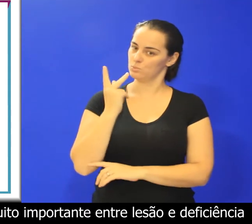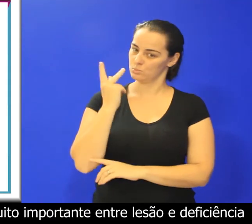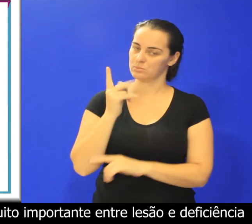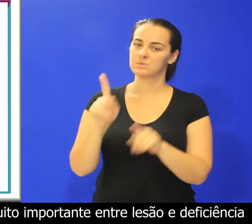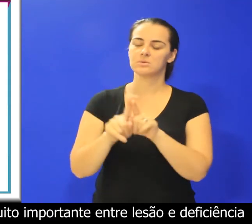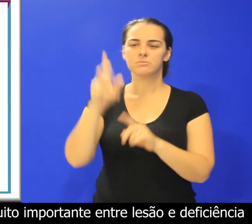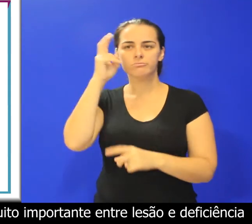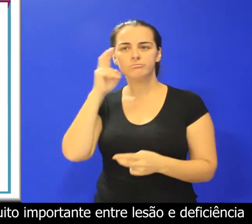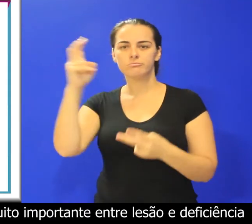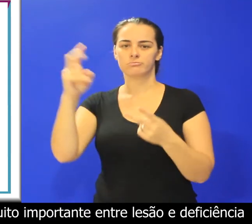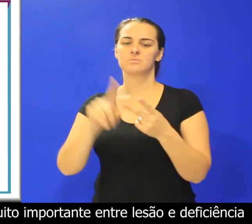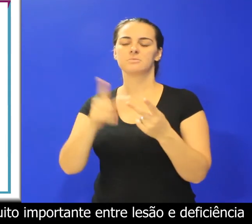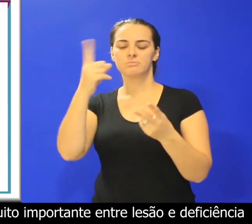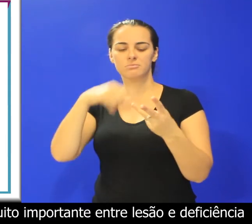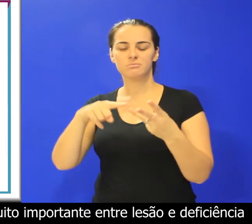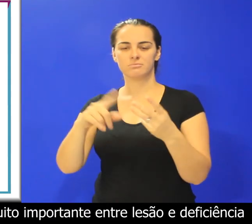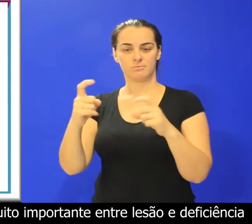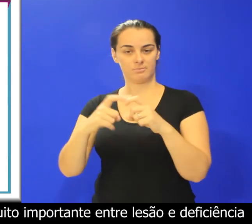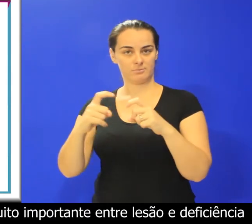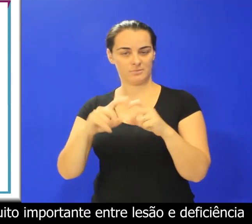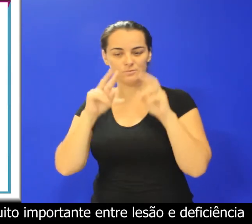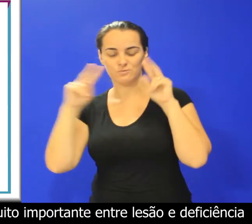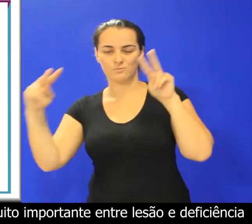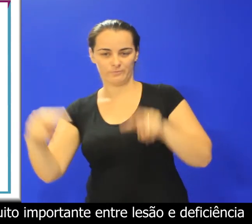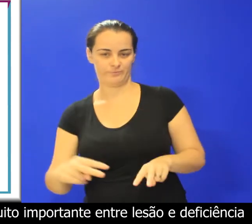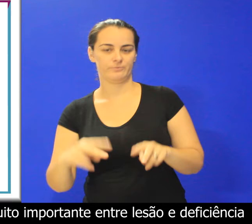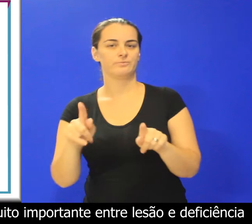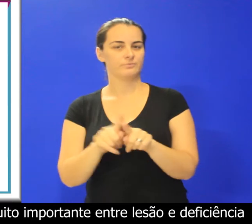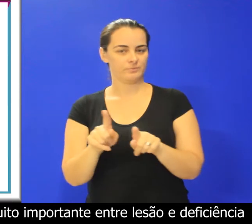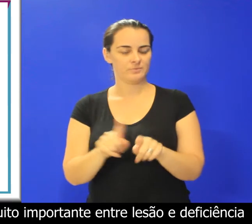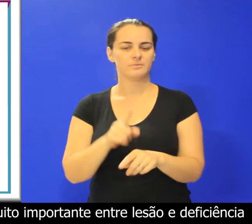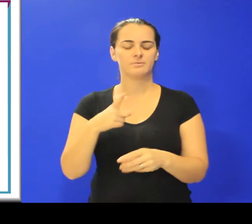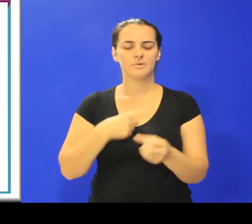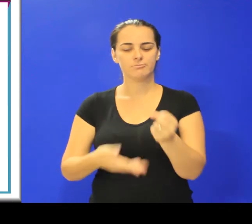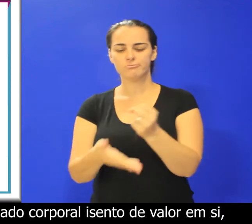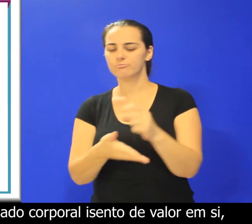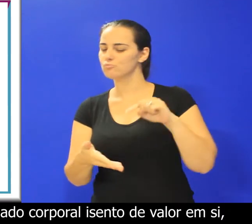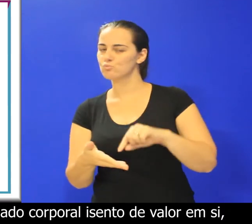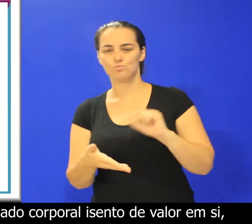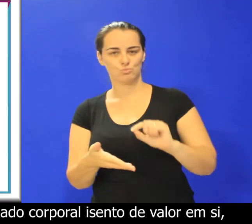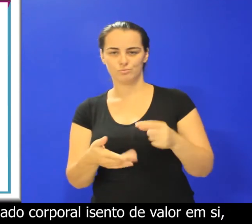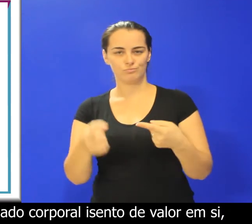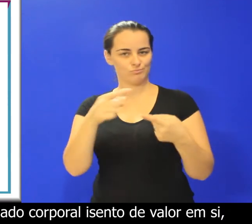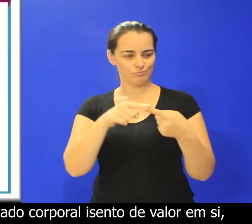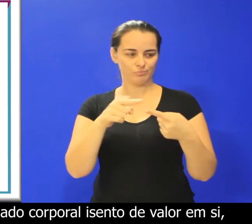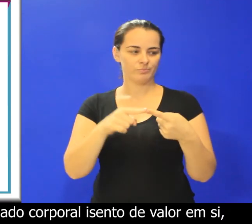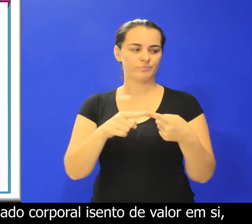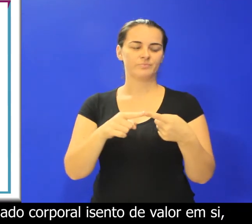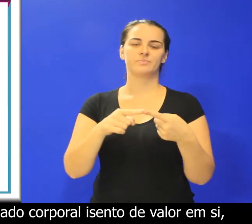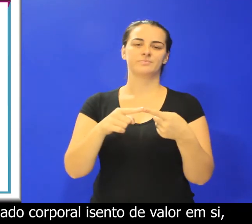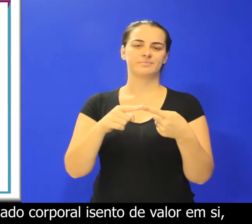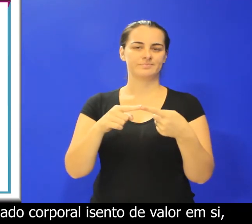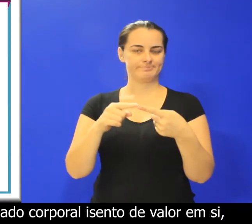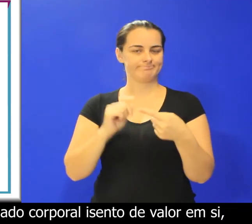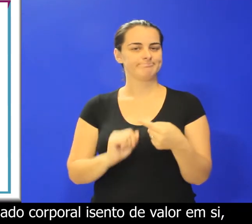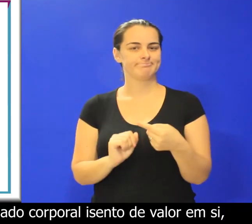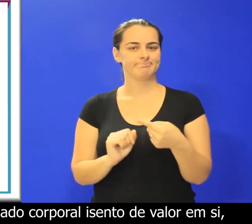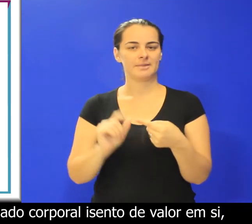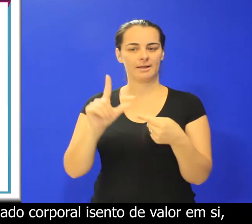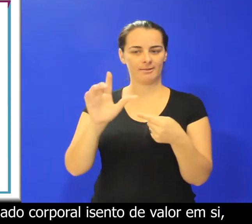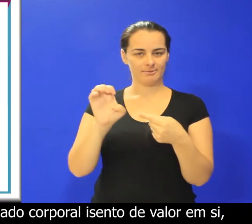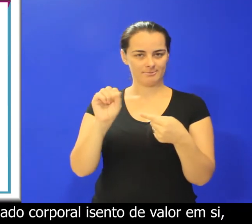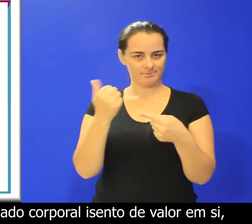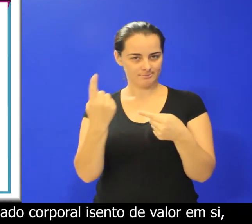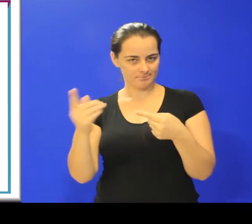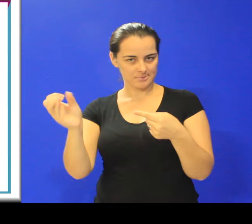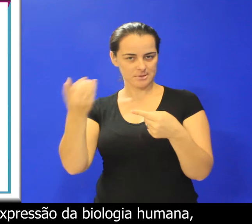Os teóricos fazem uma distinção muito importante entre lesão e deficiência. A lesão é entendida como um dado corporal isento